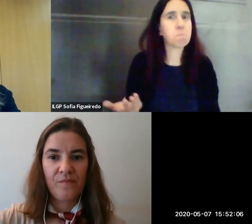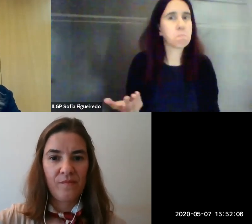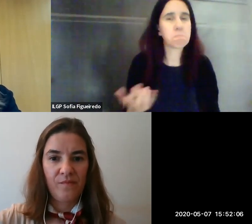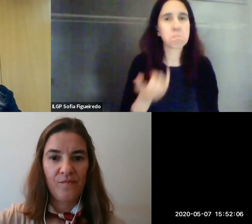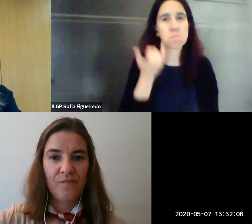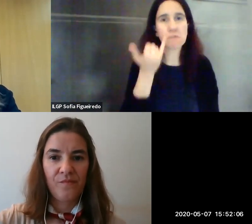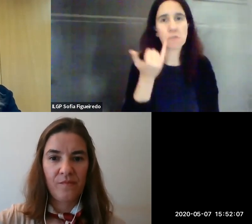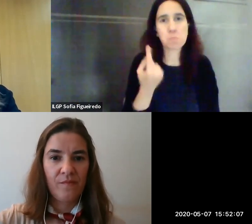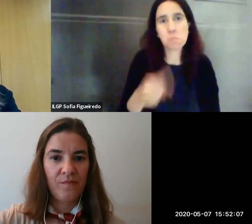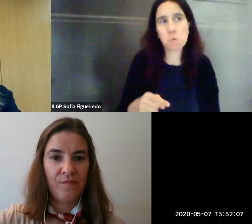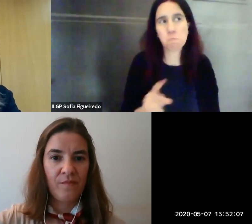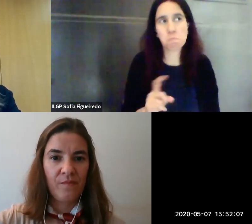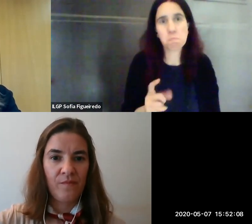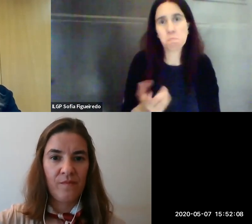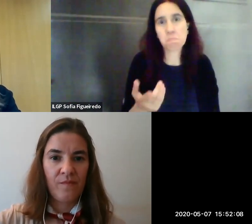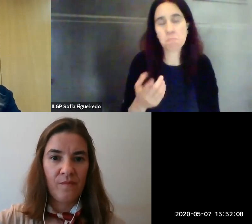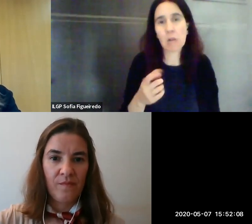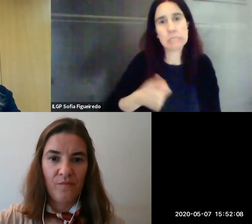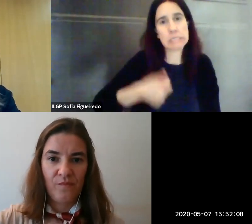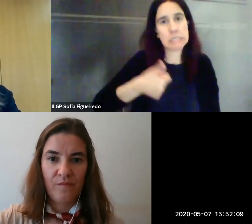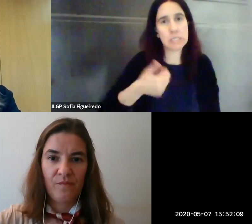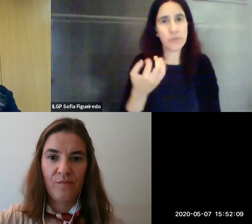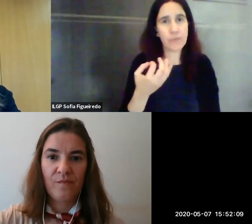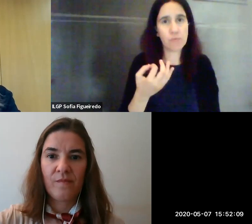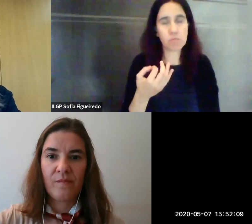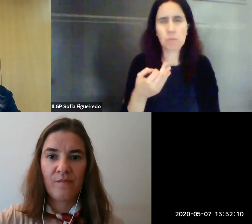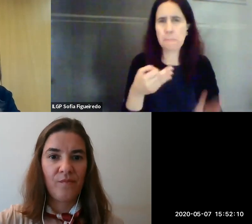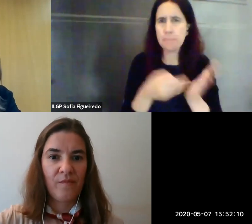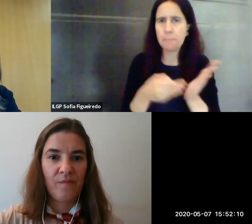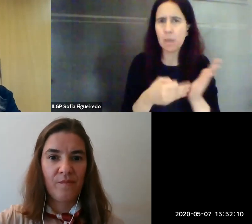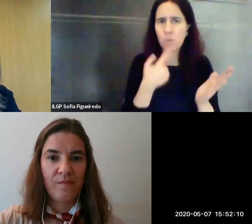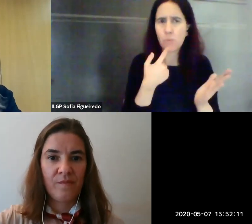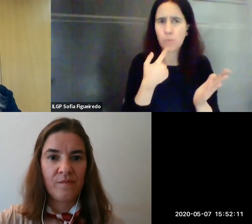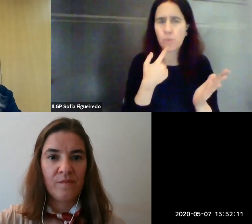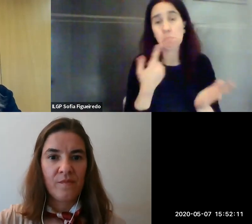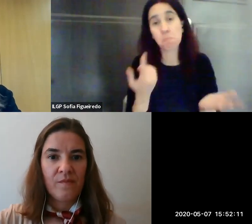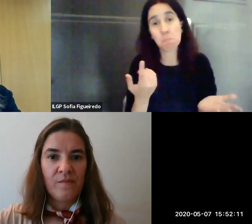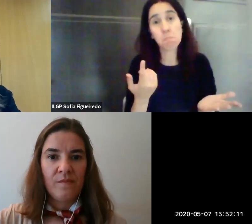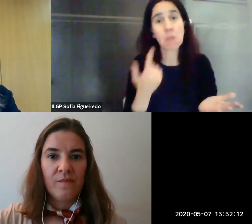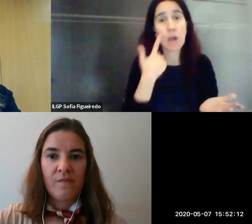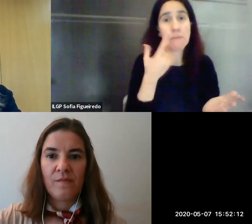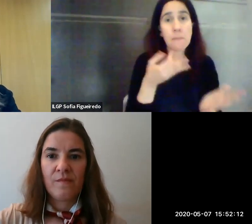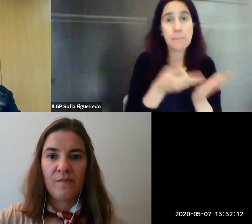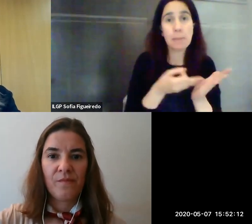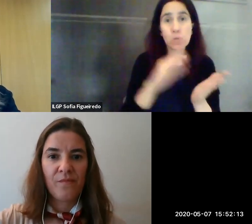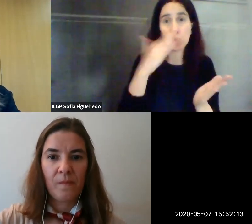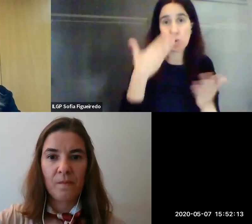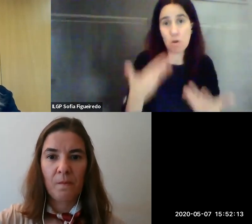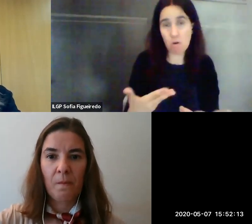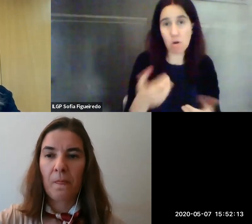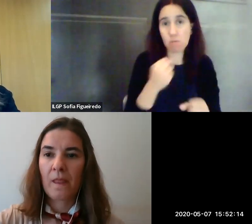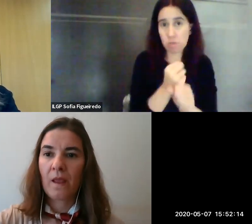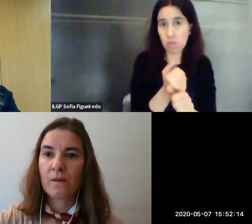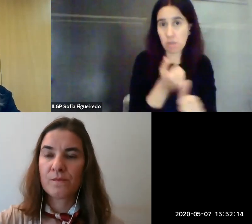e continua a ser um canal também que é muito utilizado e que tem sido provavelmente muito mais utilizado agora em